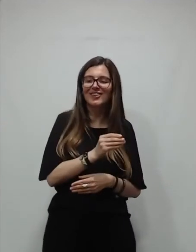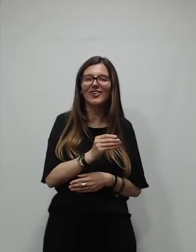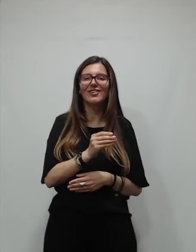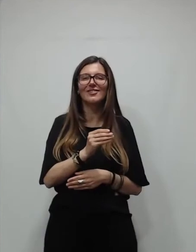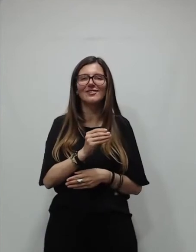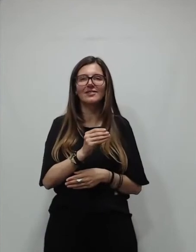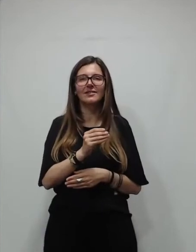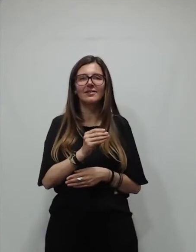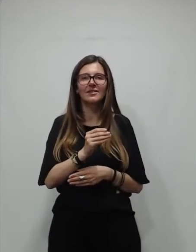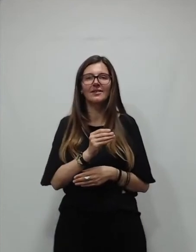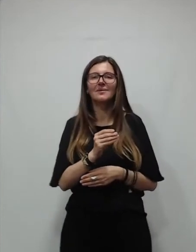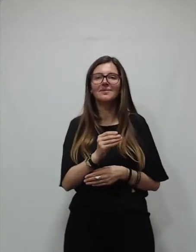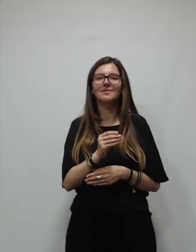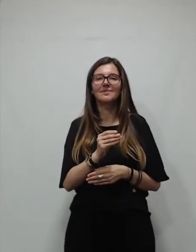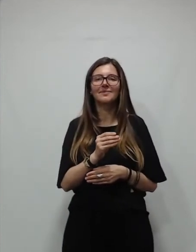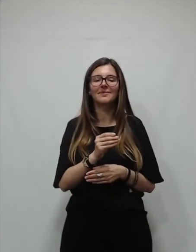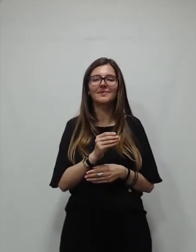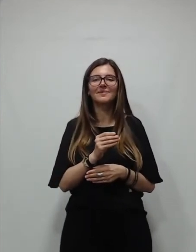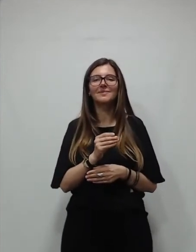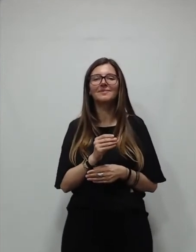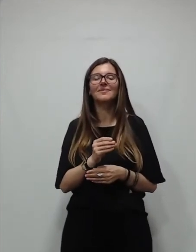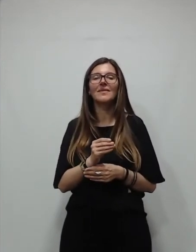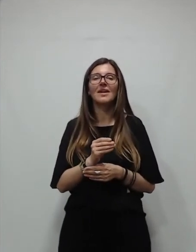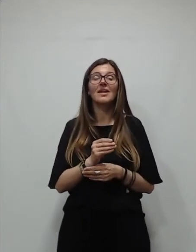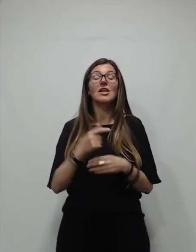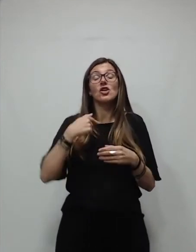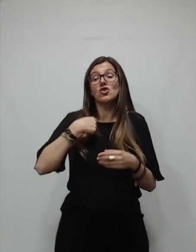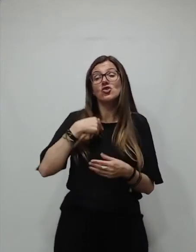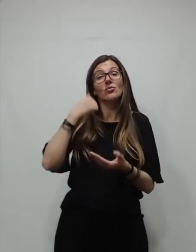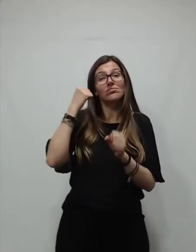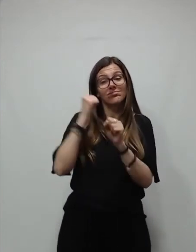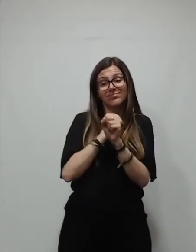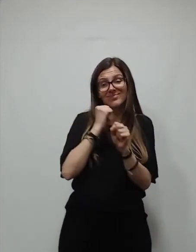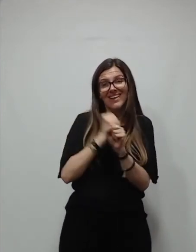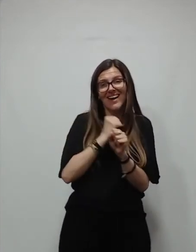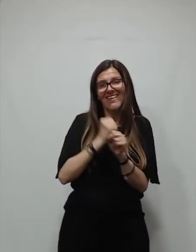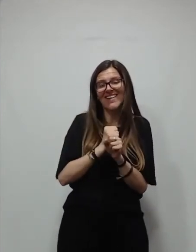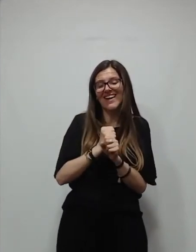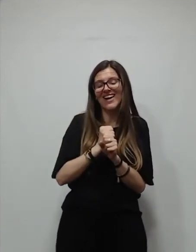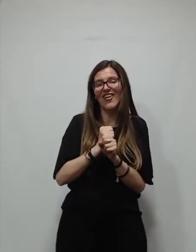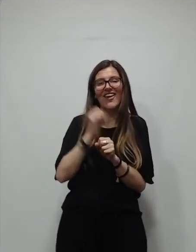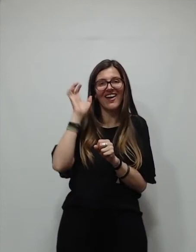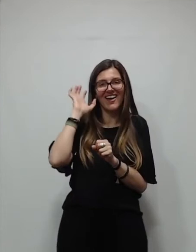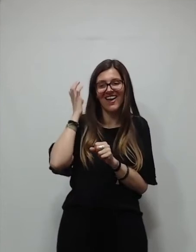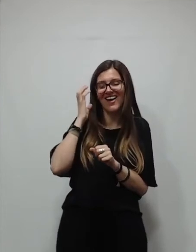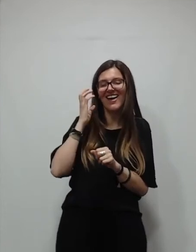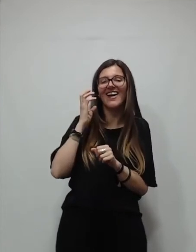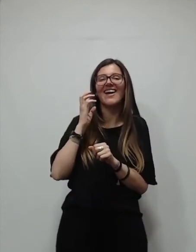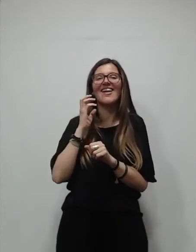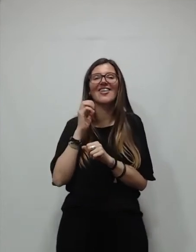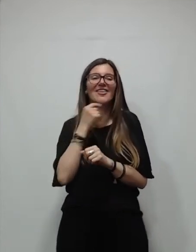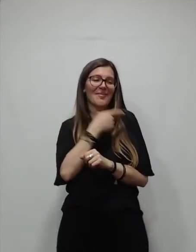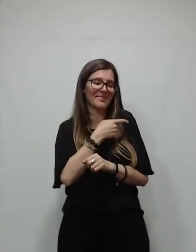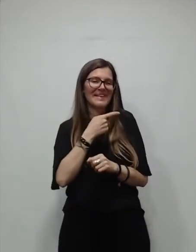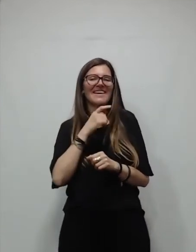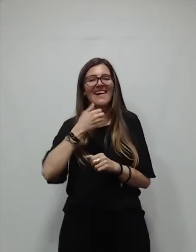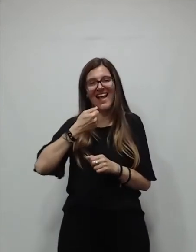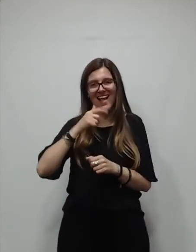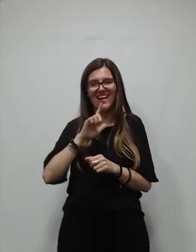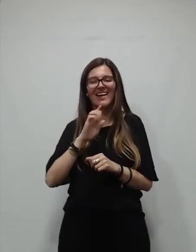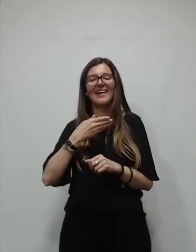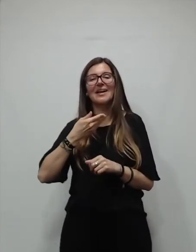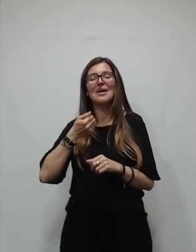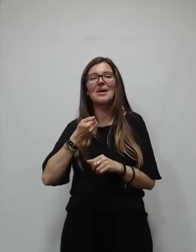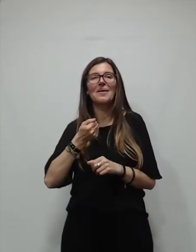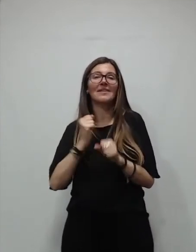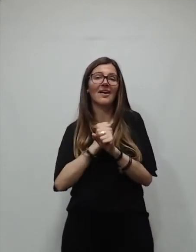acá. Bueno, yo pertenezco acá, Alba y yo y muchos otros más. Pertenecemos a